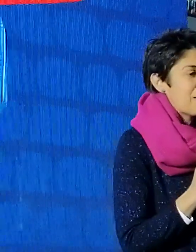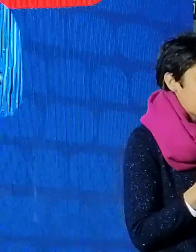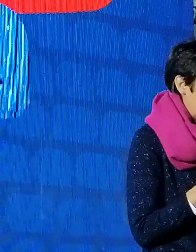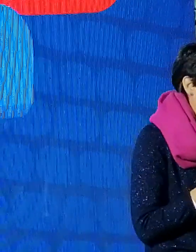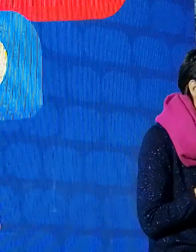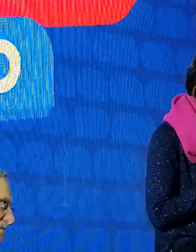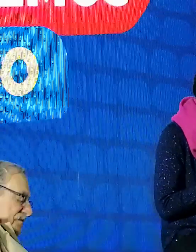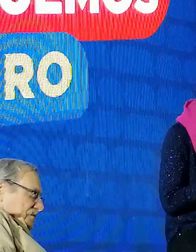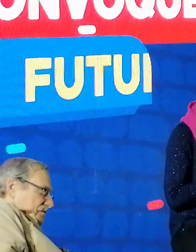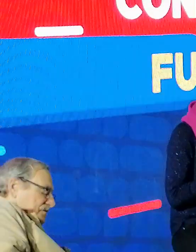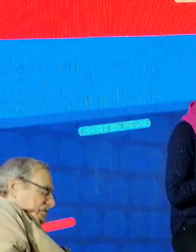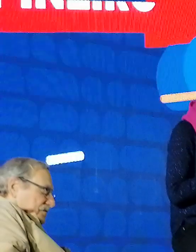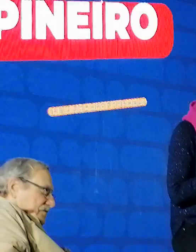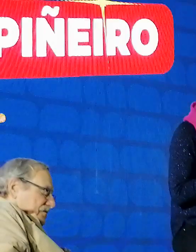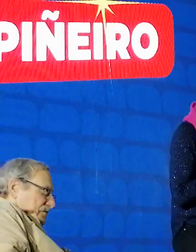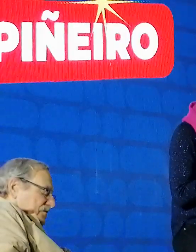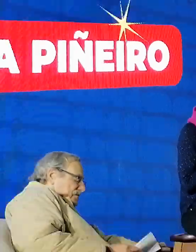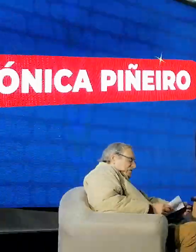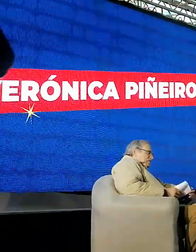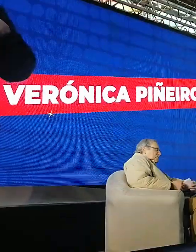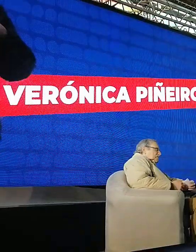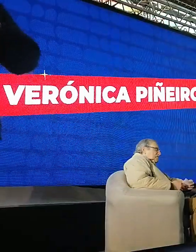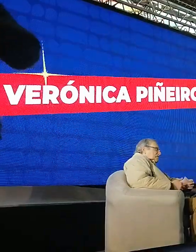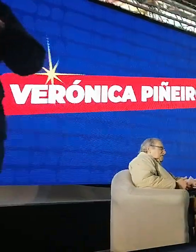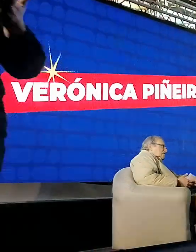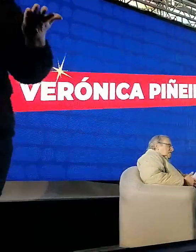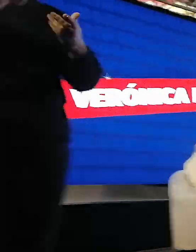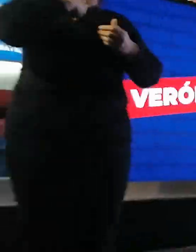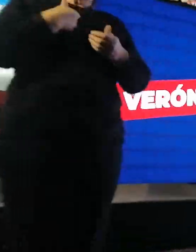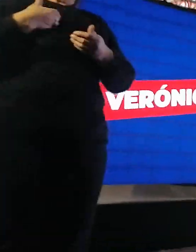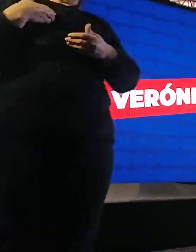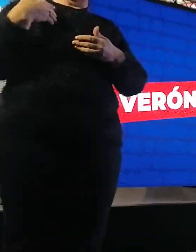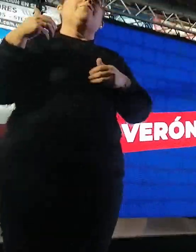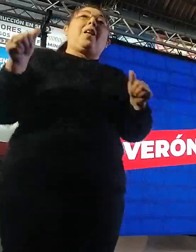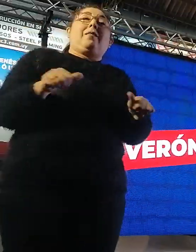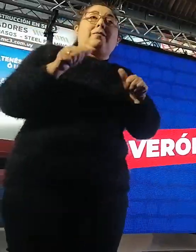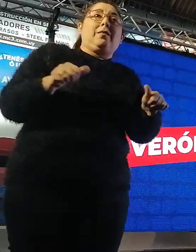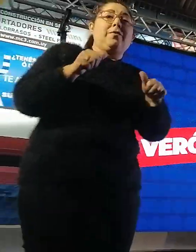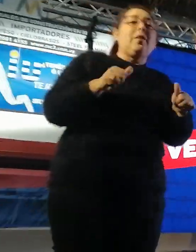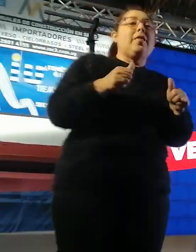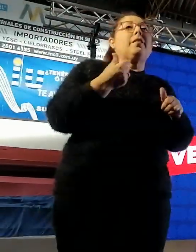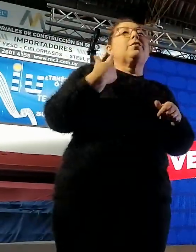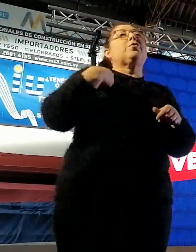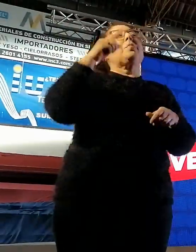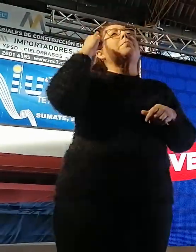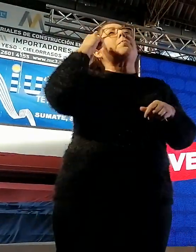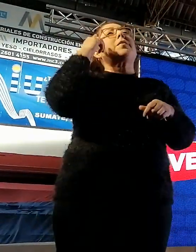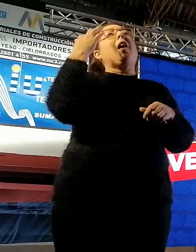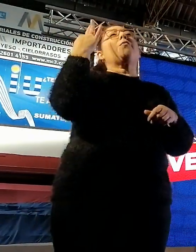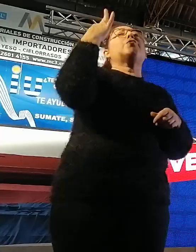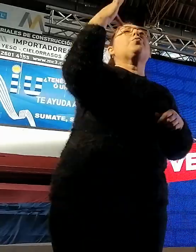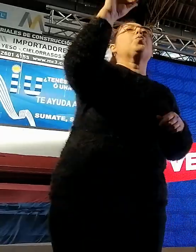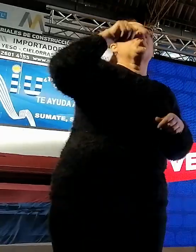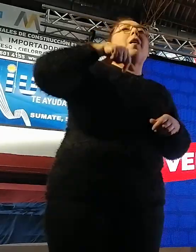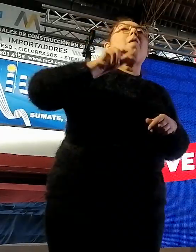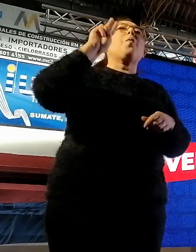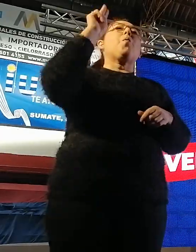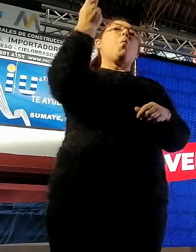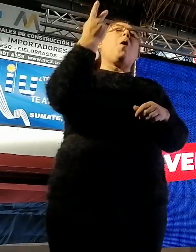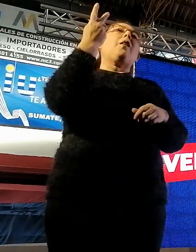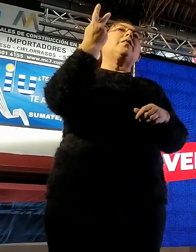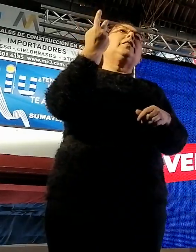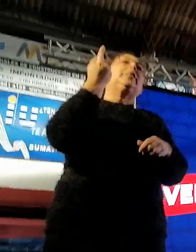serenista-progresista por invitarme a participar de esta actividad Pensar en el futuro del Uruguay no es